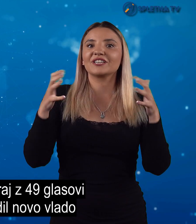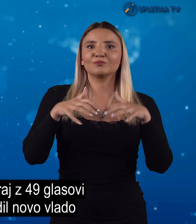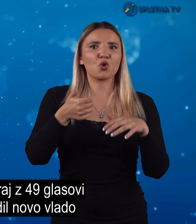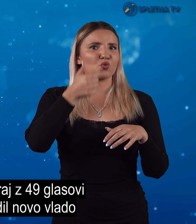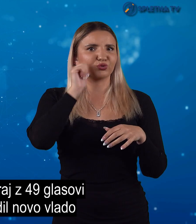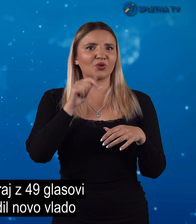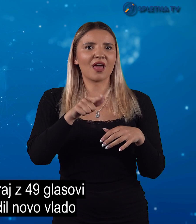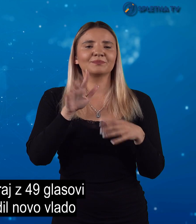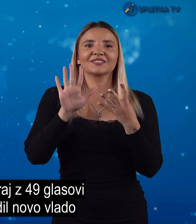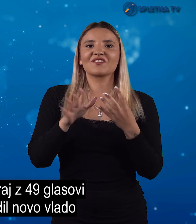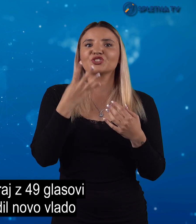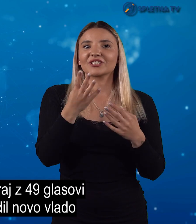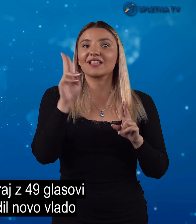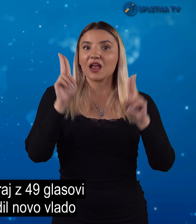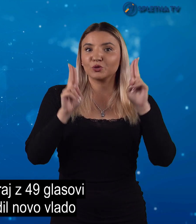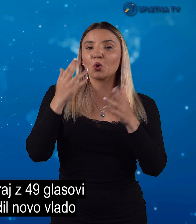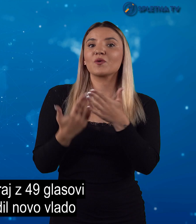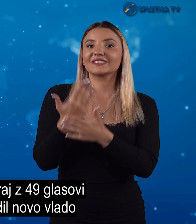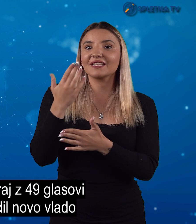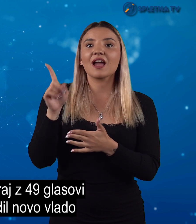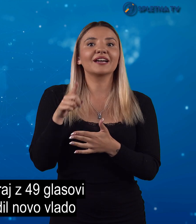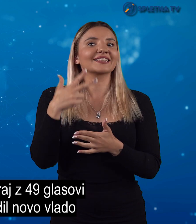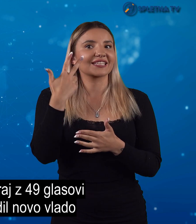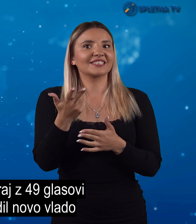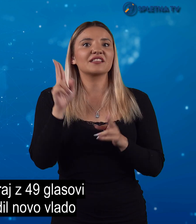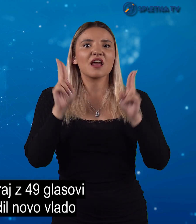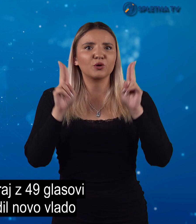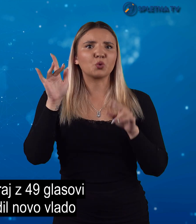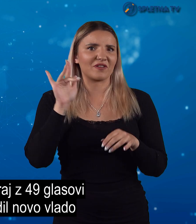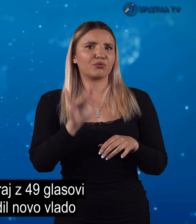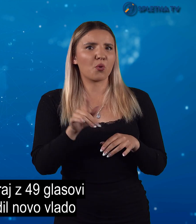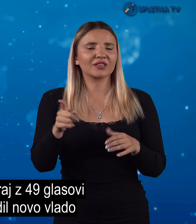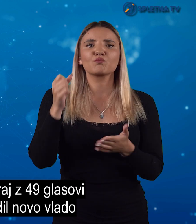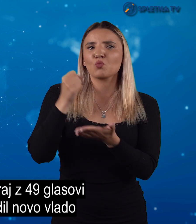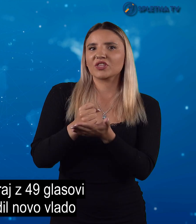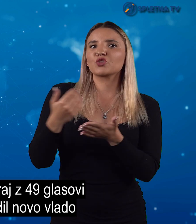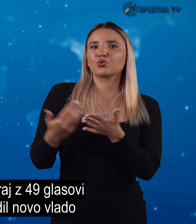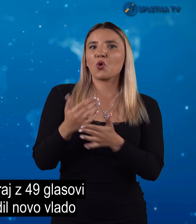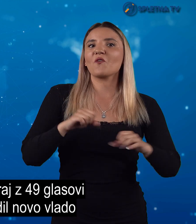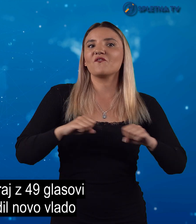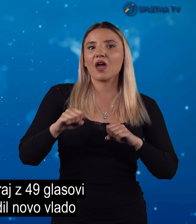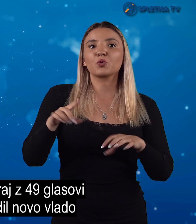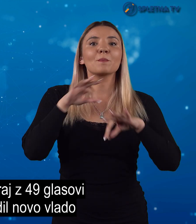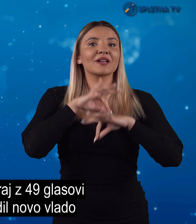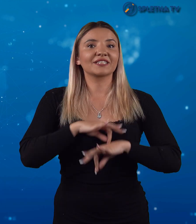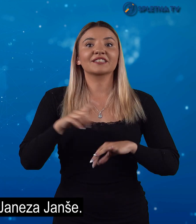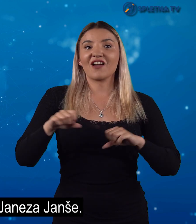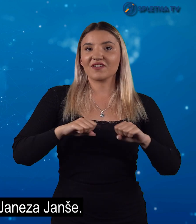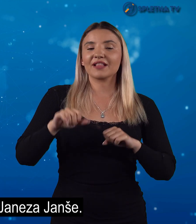Državni zbor je včeraj z 49 glasovi za in 30 proti potrdil novo vlado predsednika